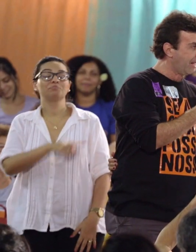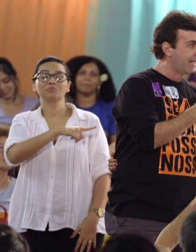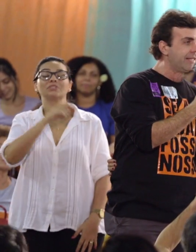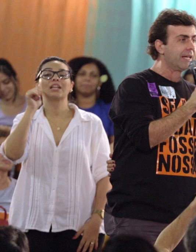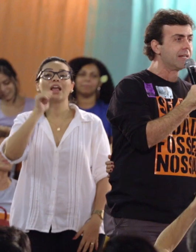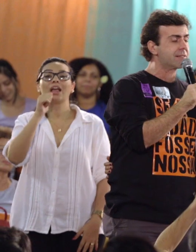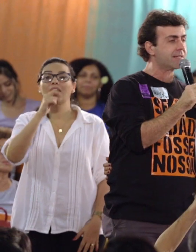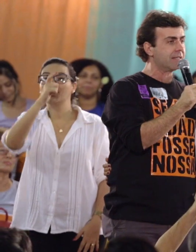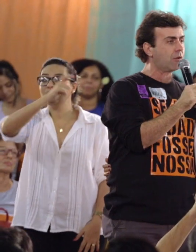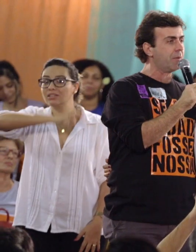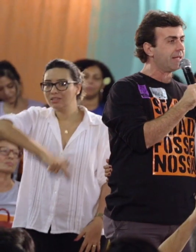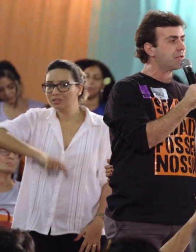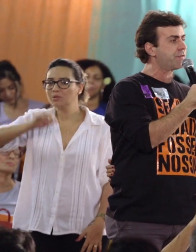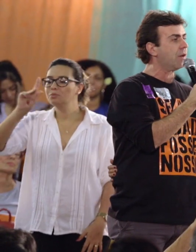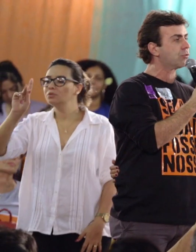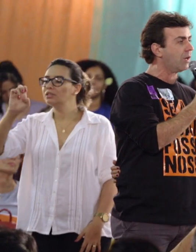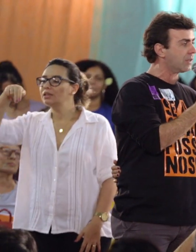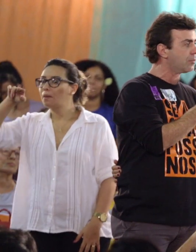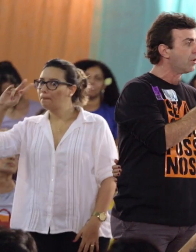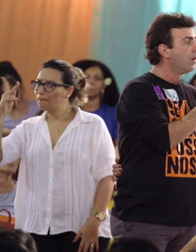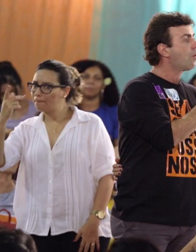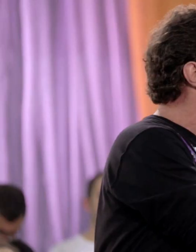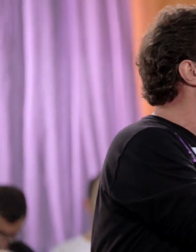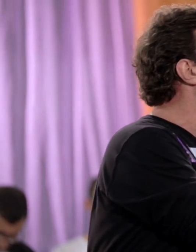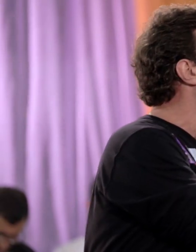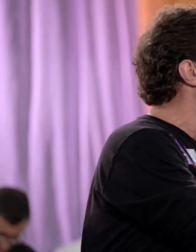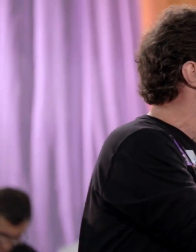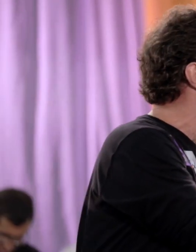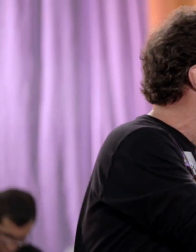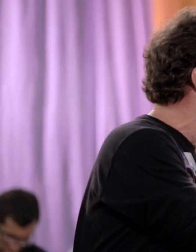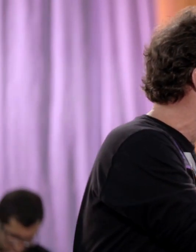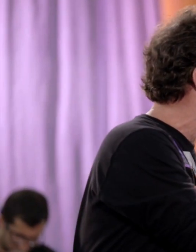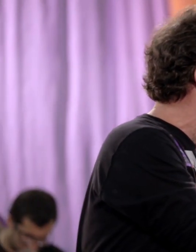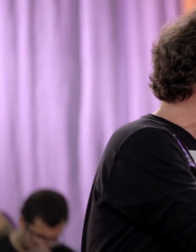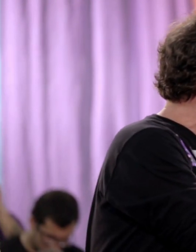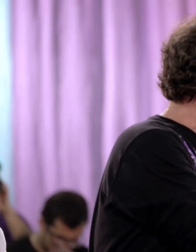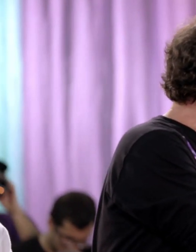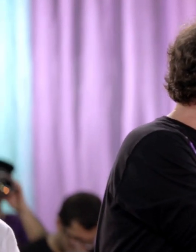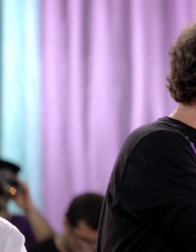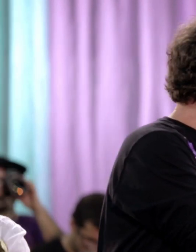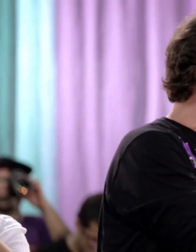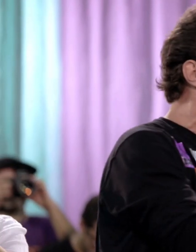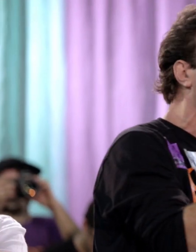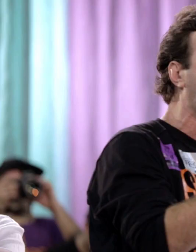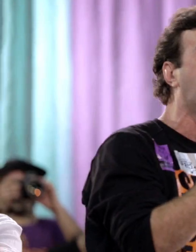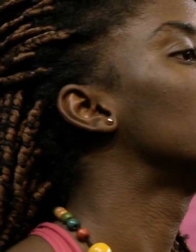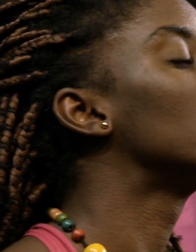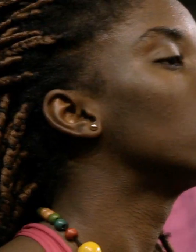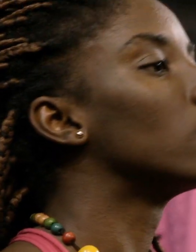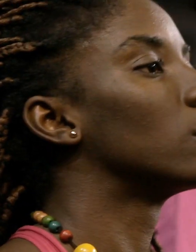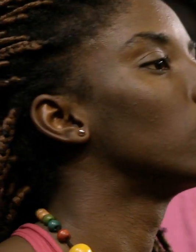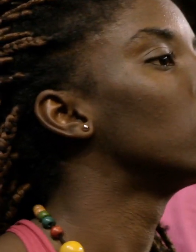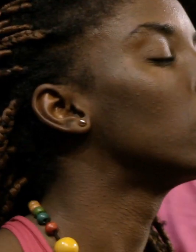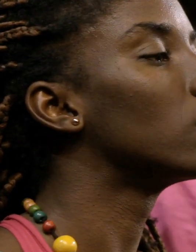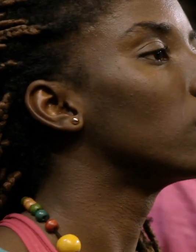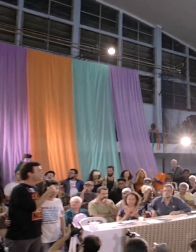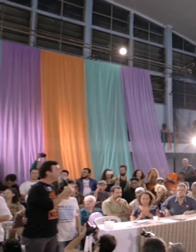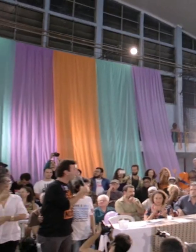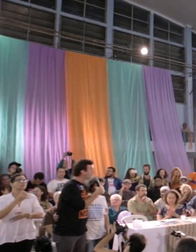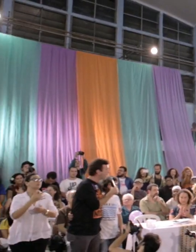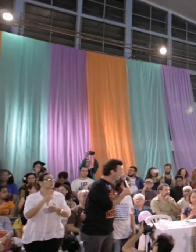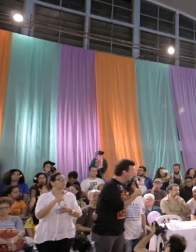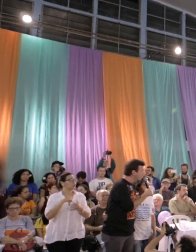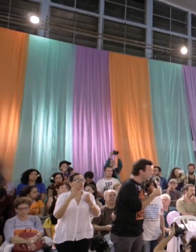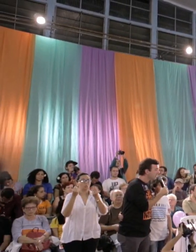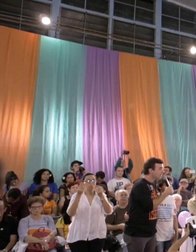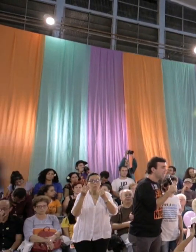essa mulher liderança da comunidade de Vila Autódromo, covardemente removida pela Prefeitura do Rio, tinha muita gente do